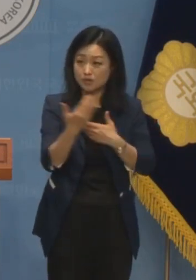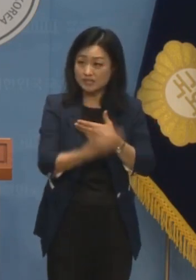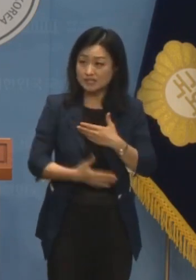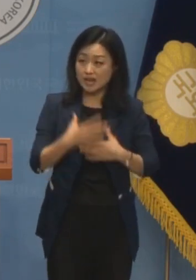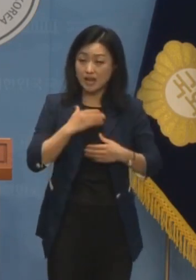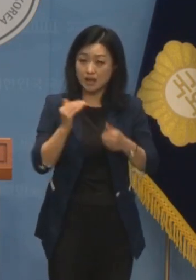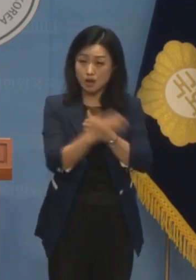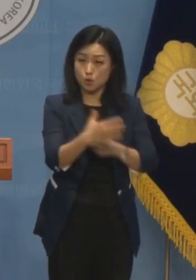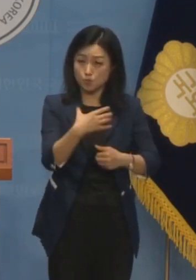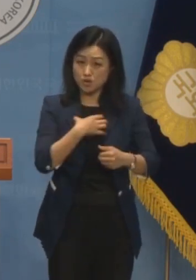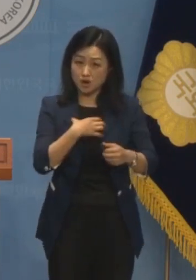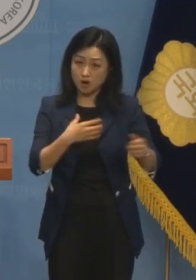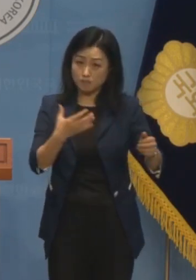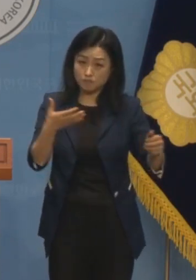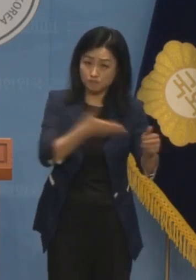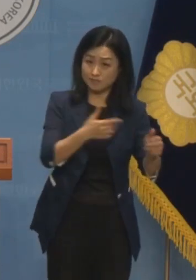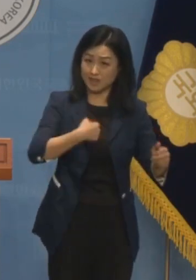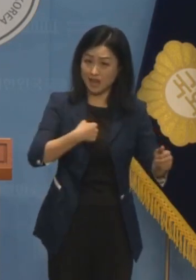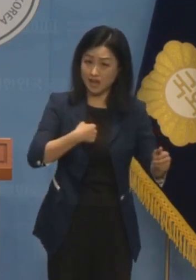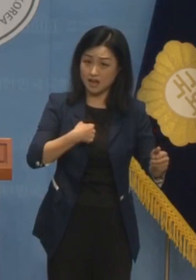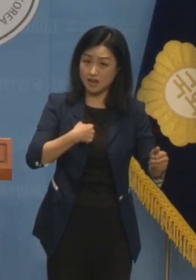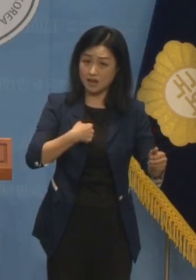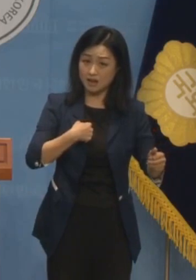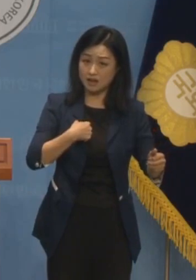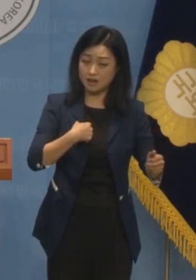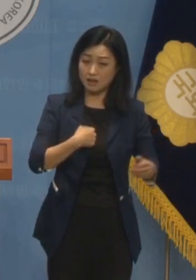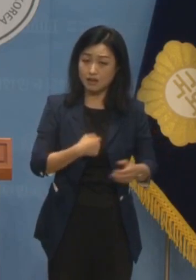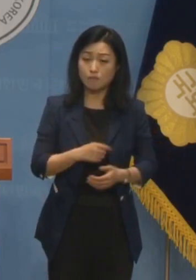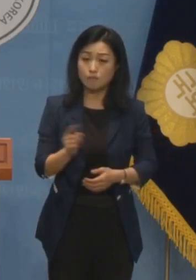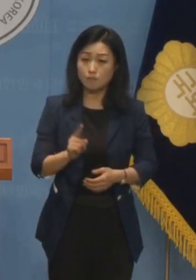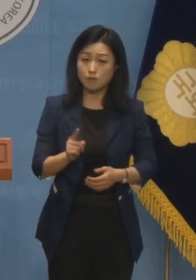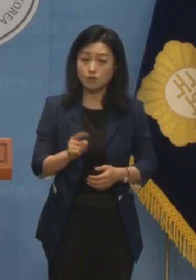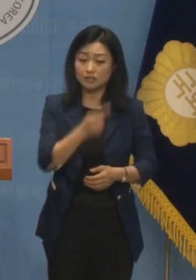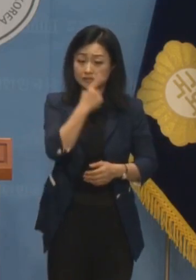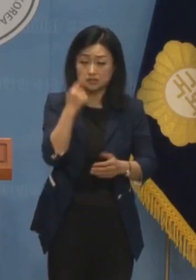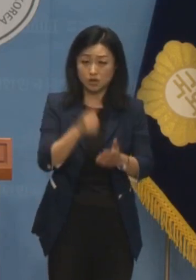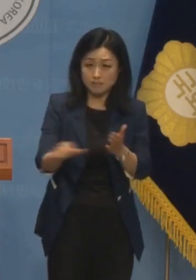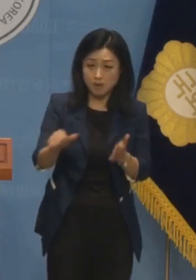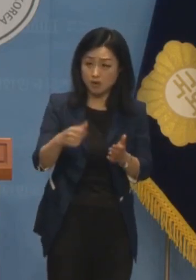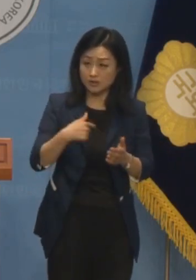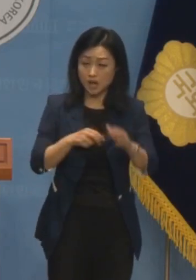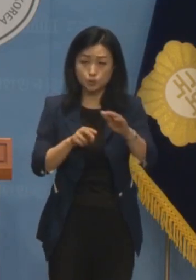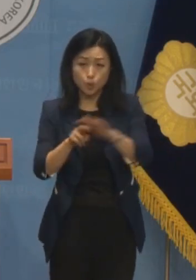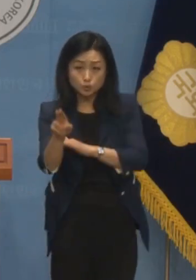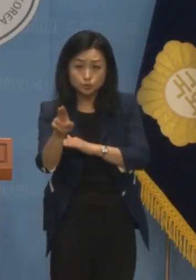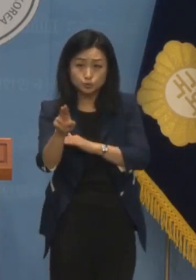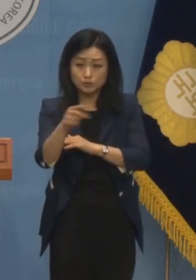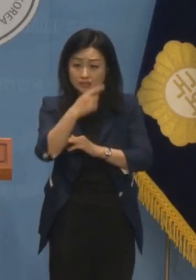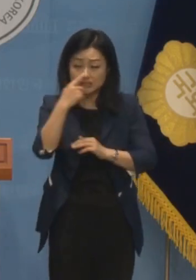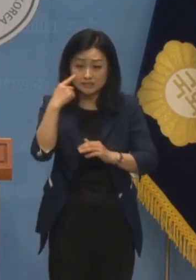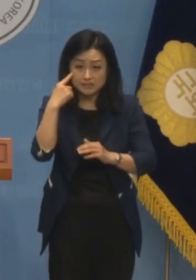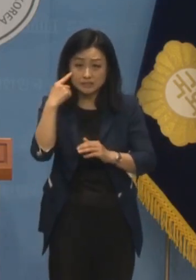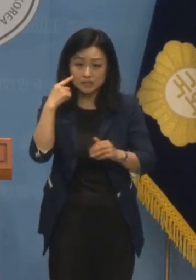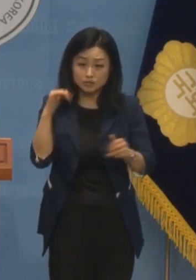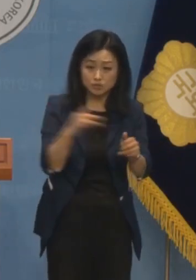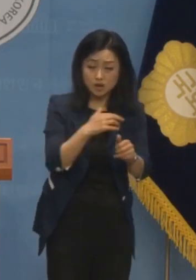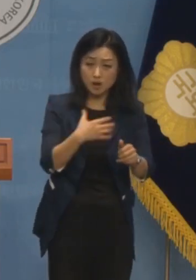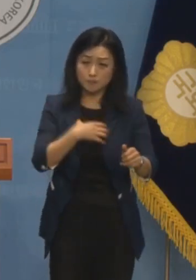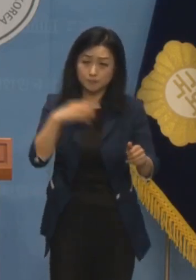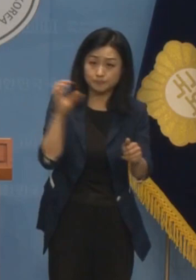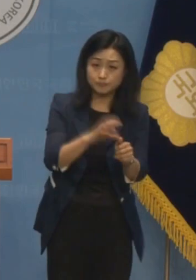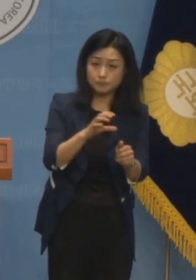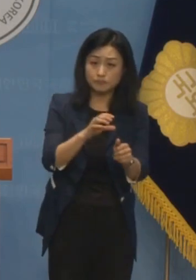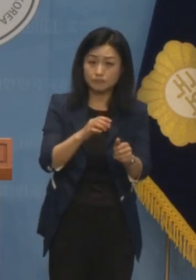신체의 안전을 위협할 우려가 있는 경우에 해당하나요? 증거인멸, 도주, 증인 위협 등